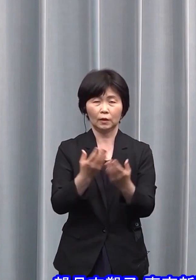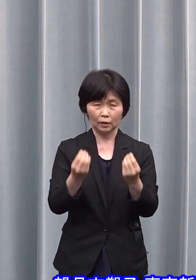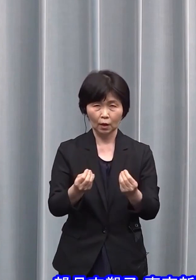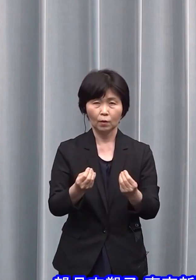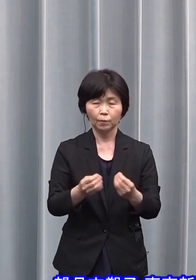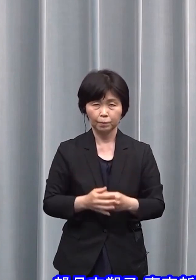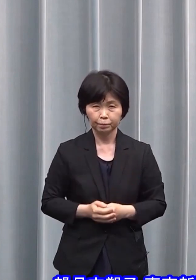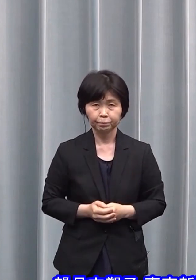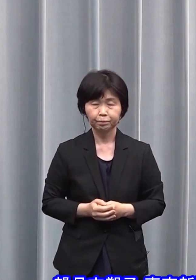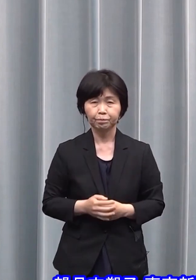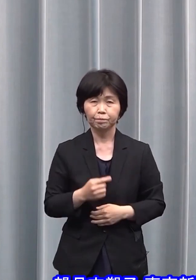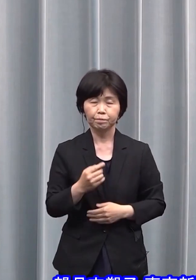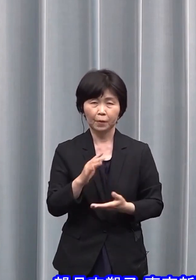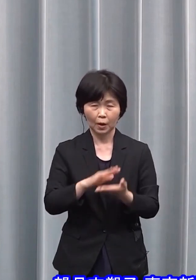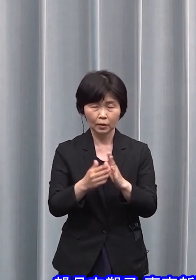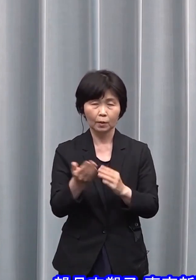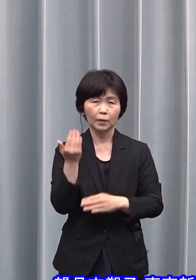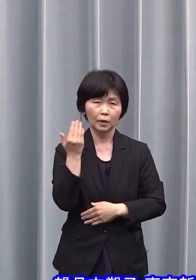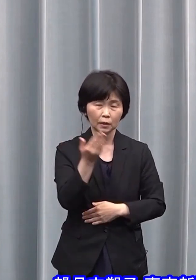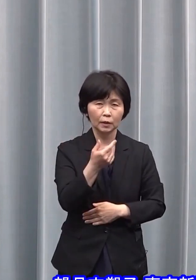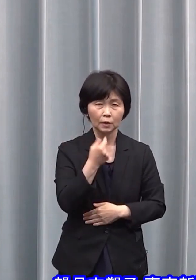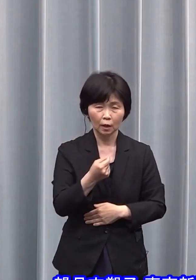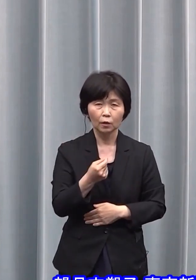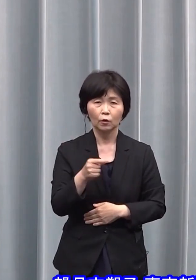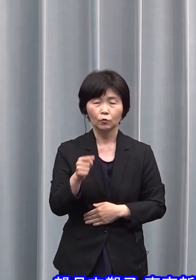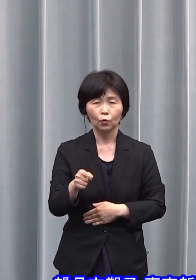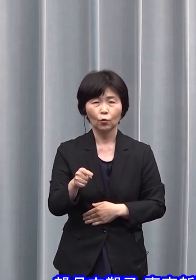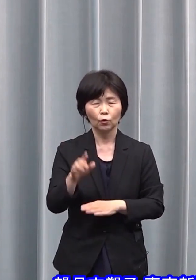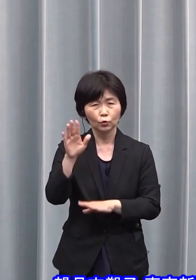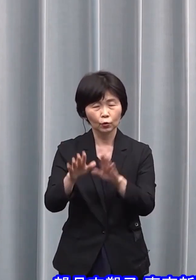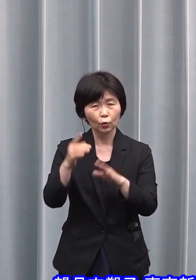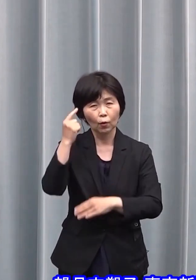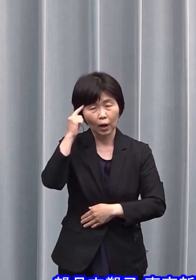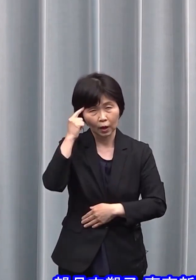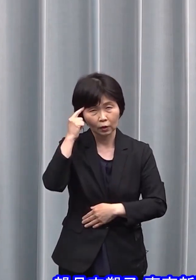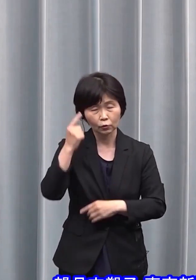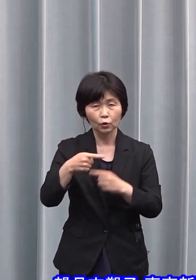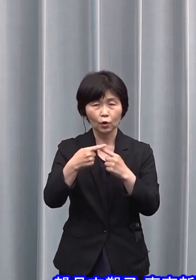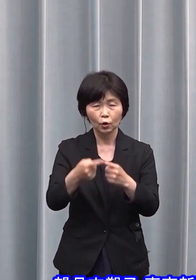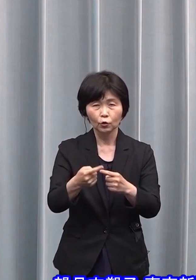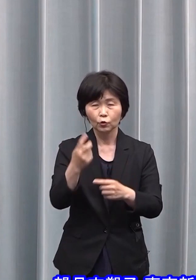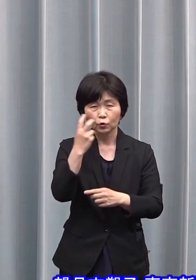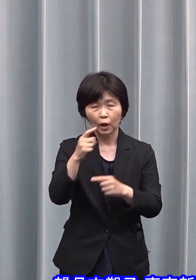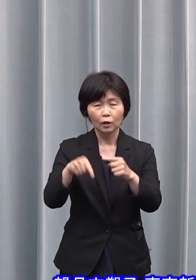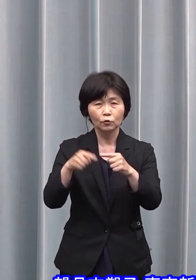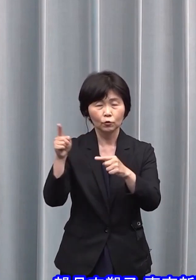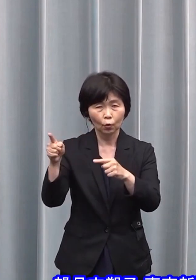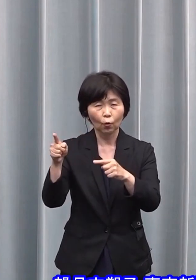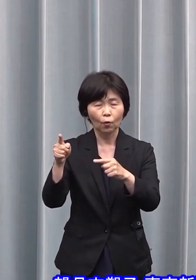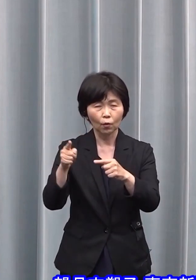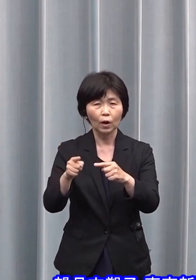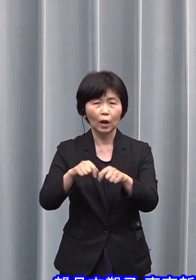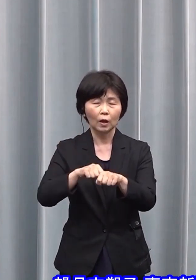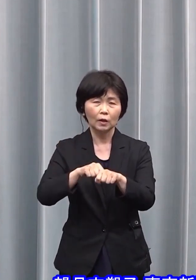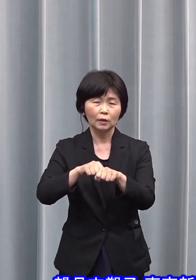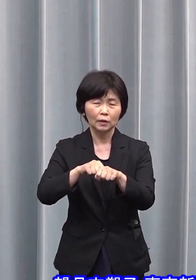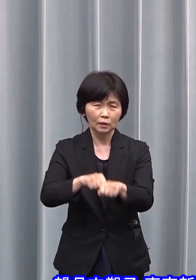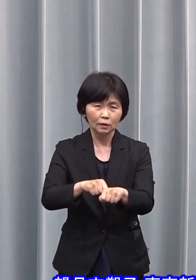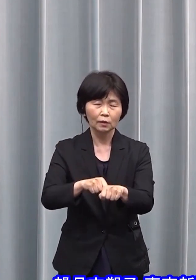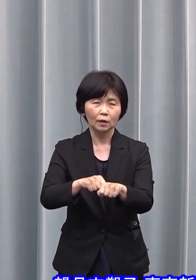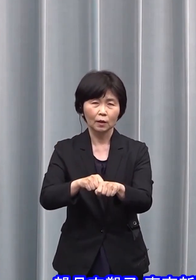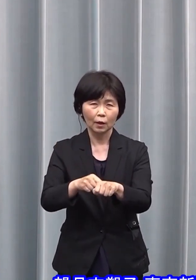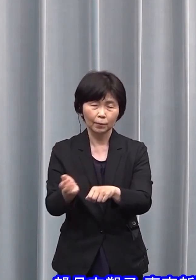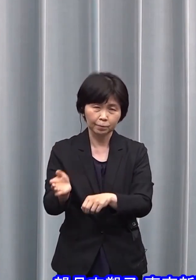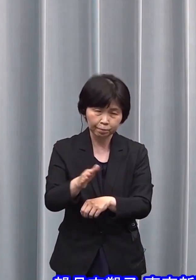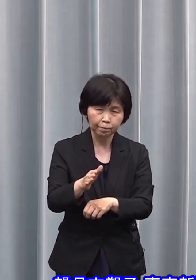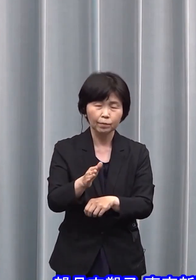一度聞きたいんですが、こういった意味を考えると、やはり入管庁側を一定の規制をかけられるような長期収容をさせ